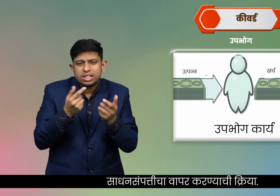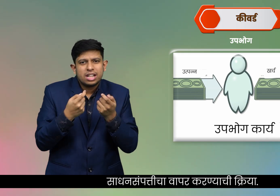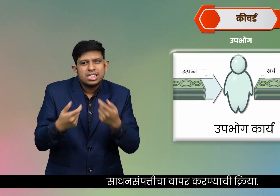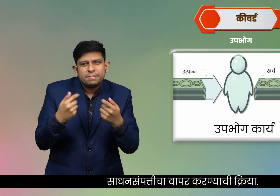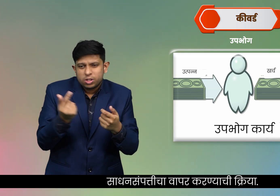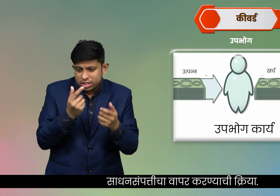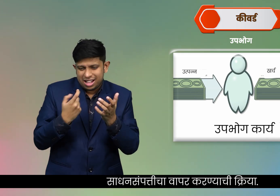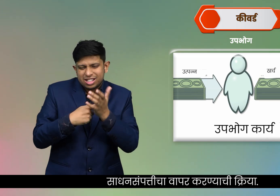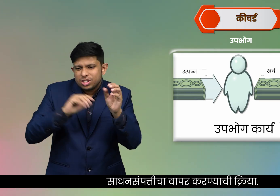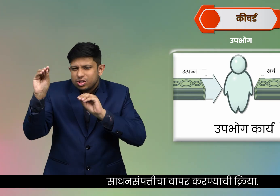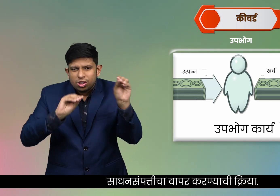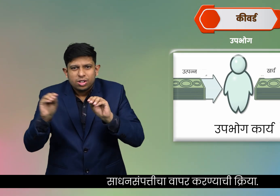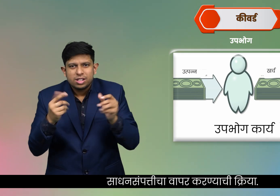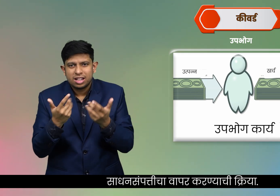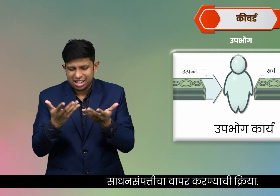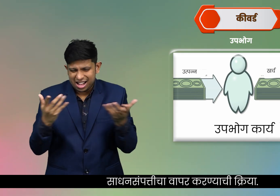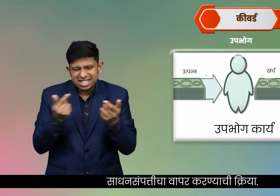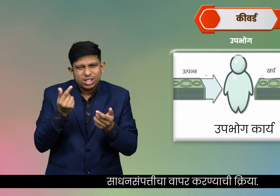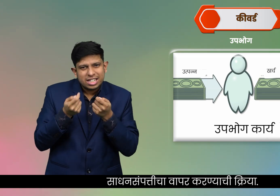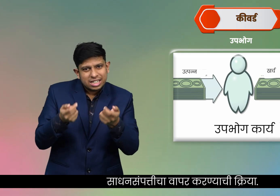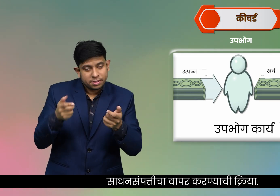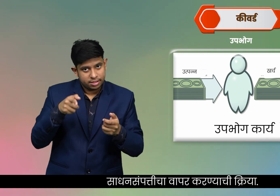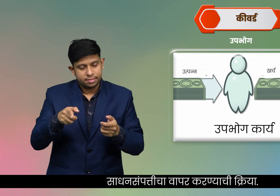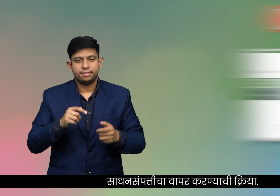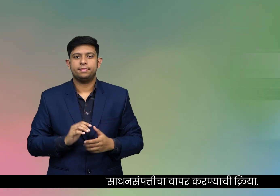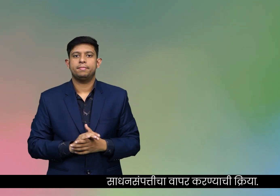साधन संपत्तीचा वापर करण्याची क्रिया.